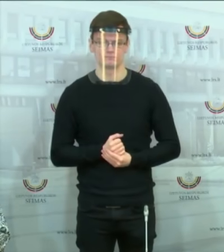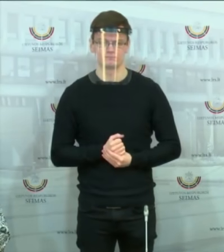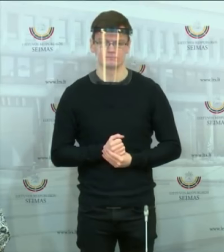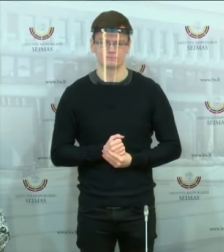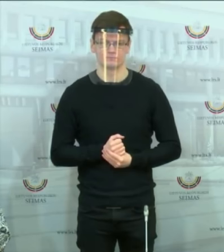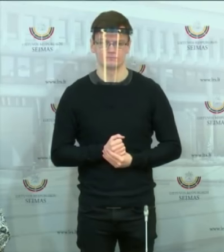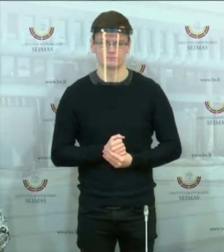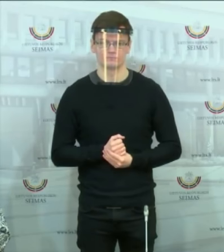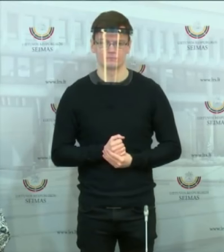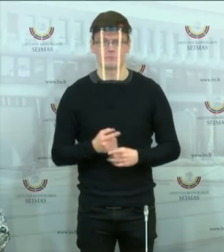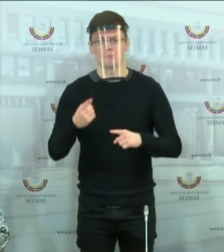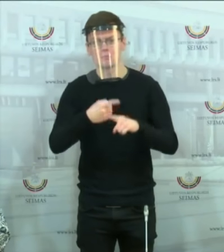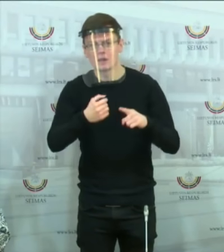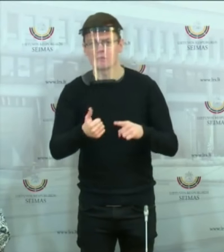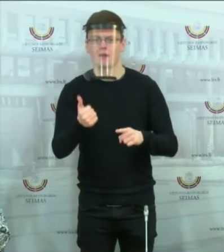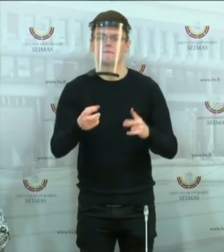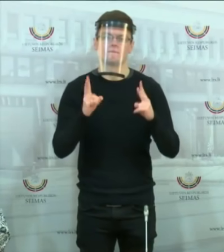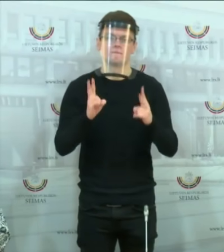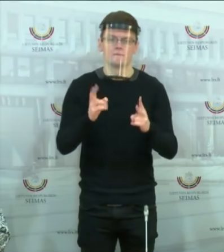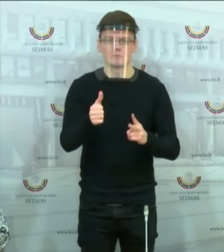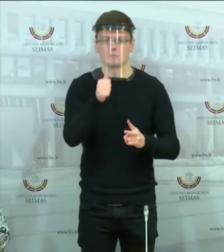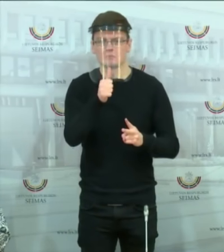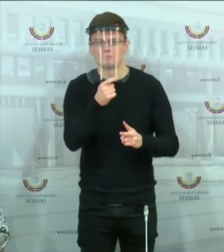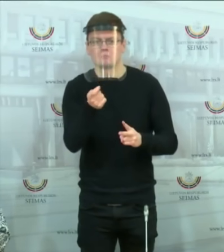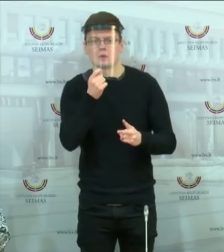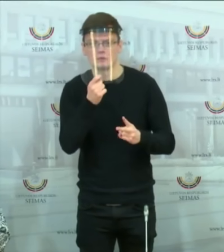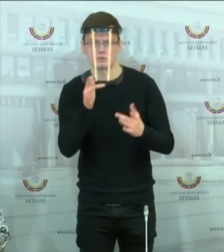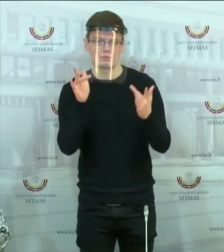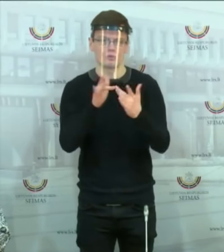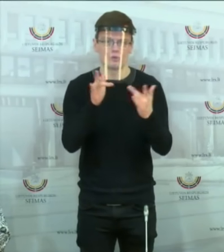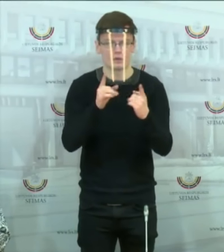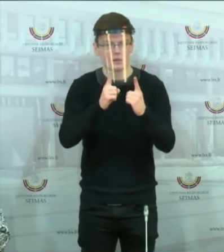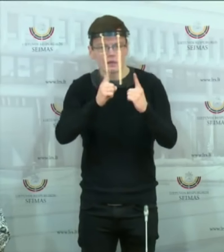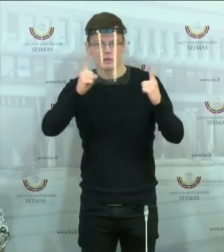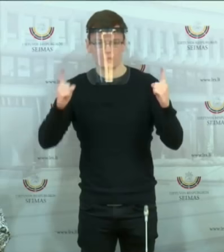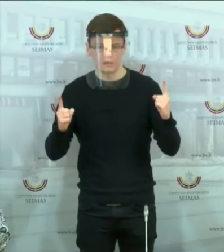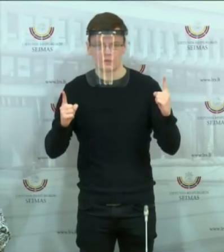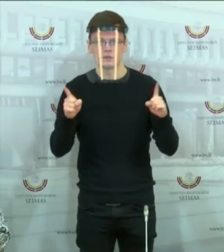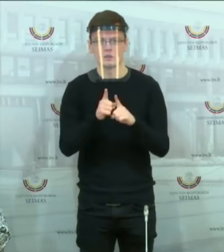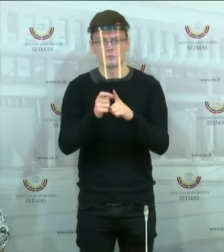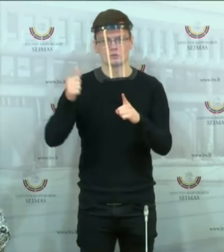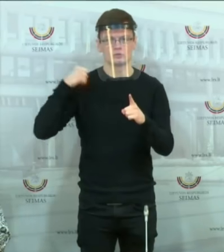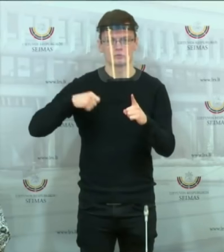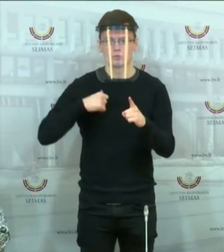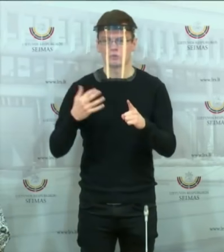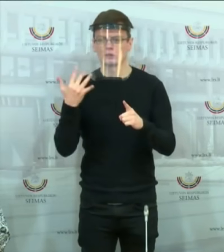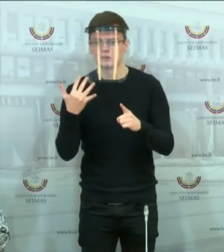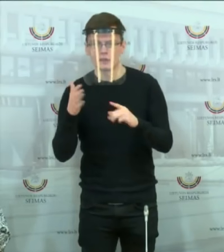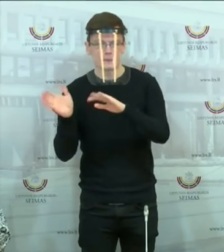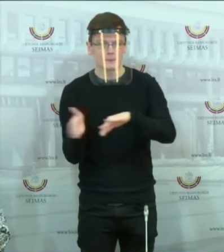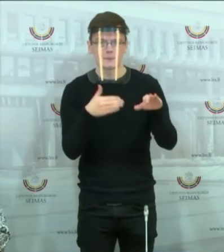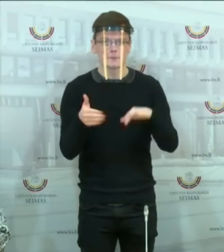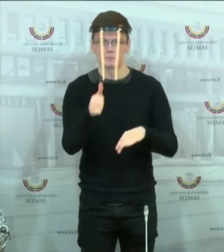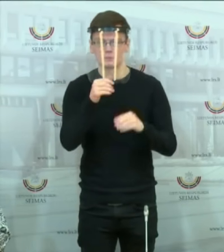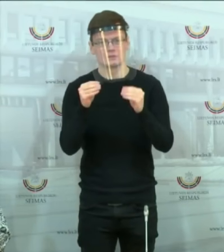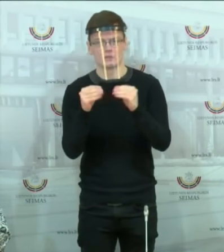yra skirtos išlaikyti tam tikrą mažesnį kontaktą, tai yra atstumai, srauto reguliavimas, kas tai